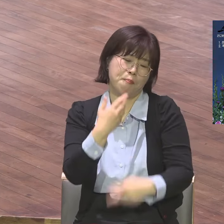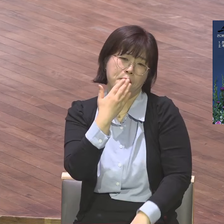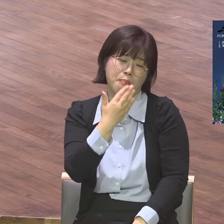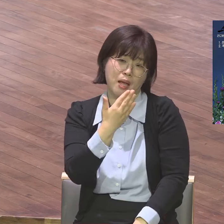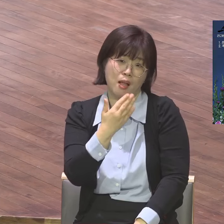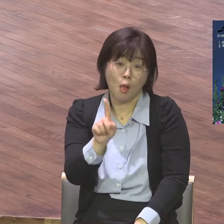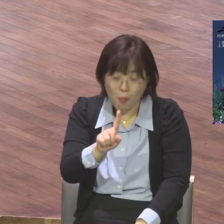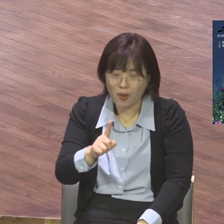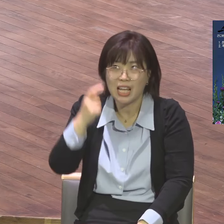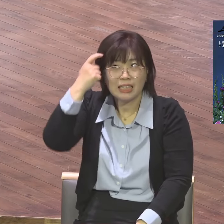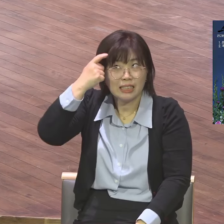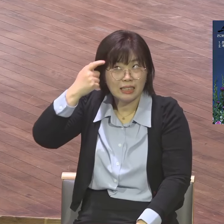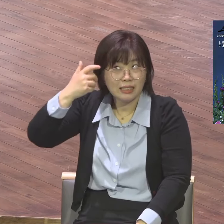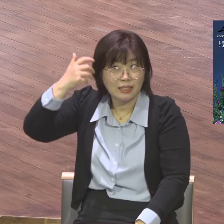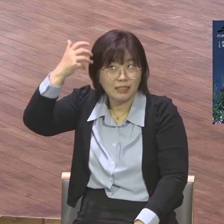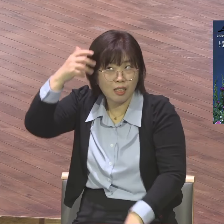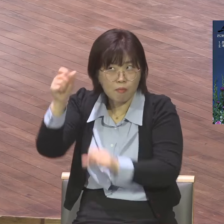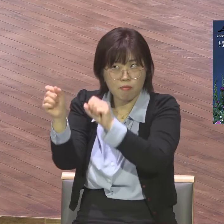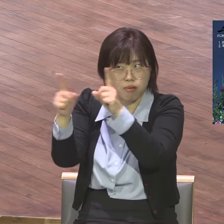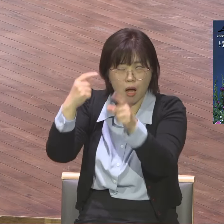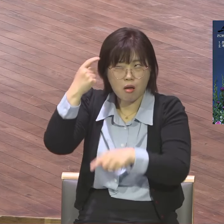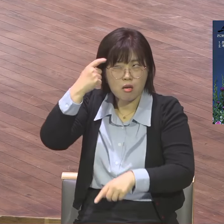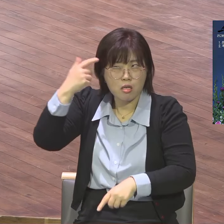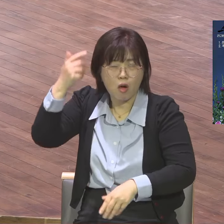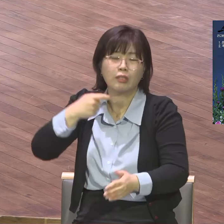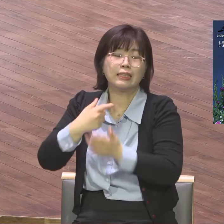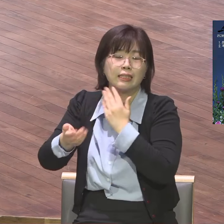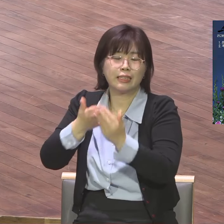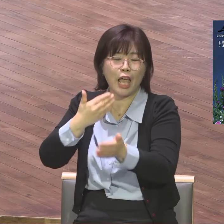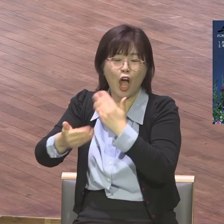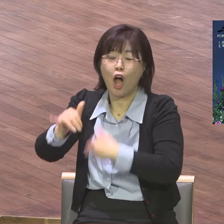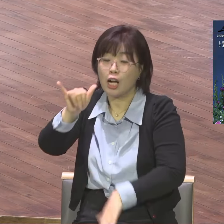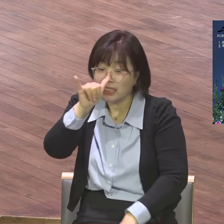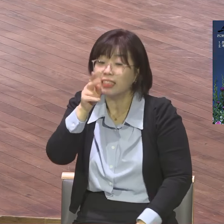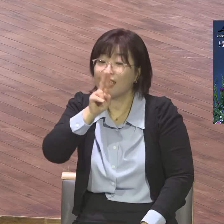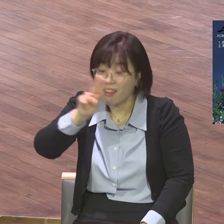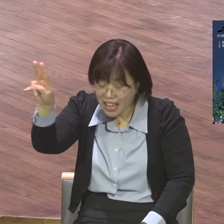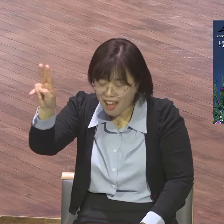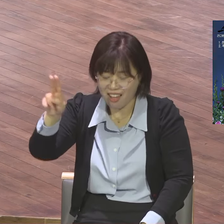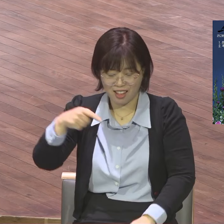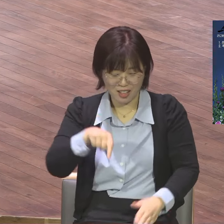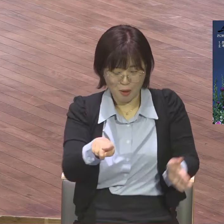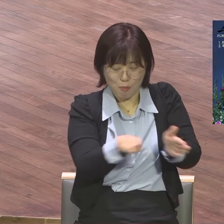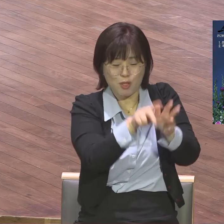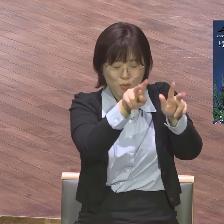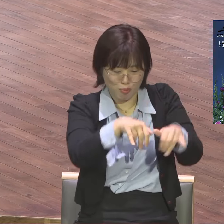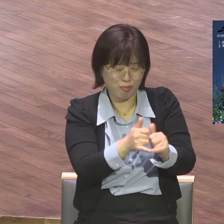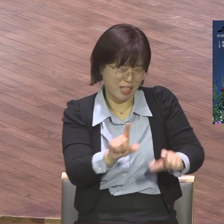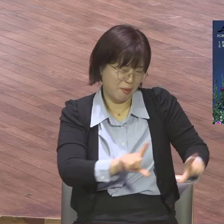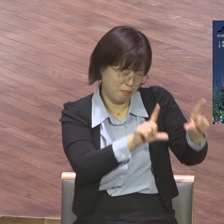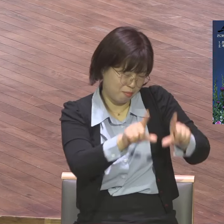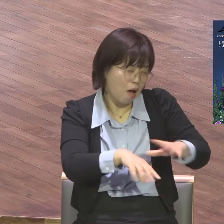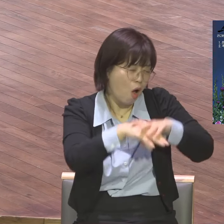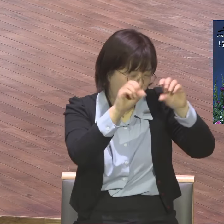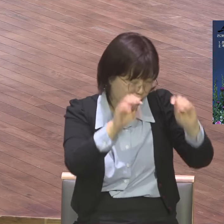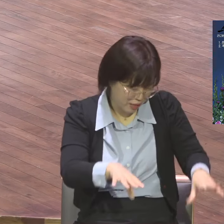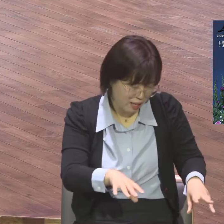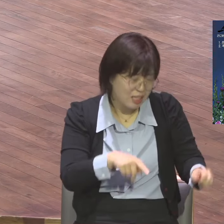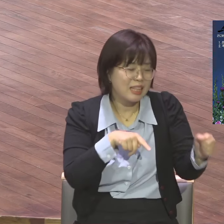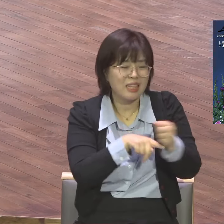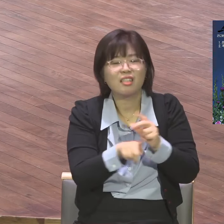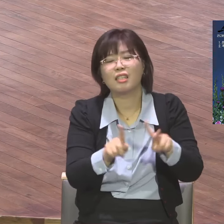제대로 해석하면서 살아갈 수가 있다라는 것입니다. 그렇다면 해 위에서의 삶이